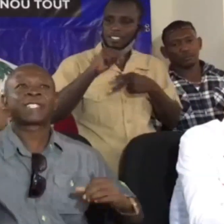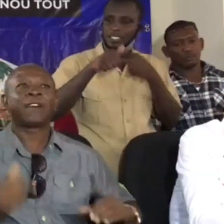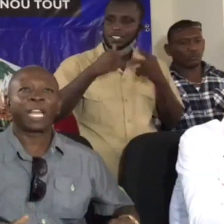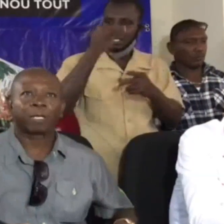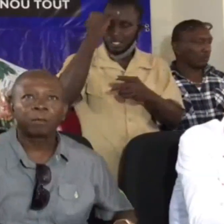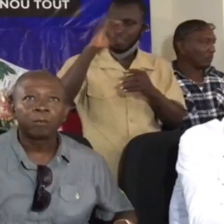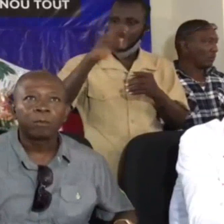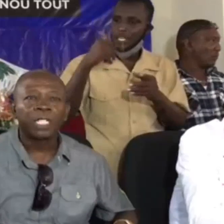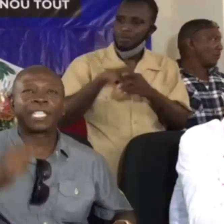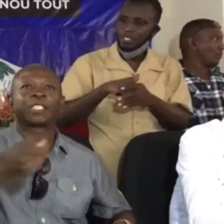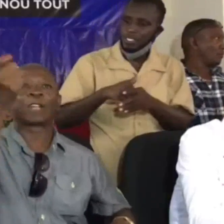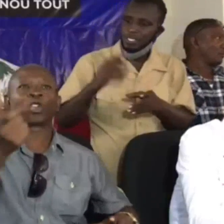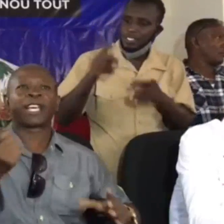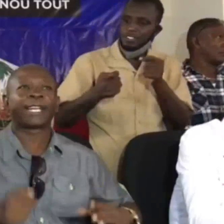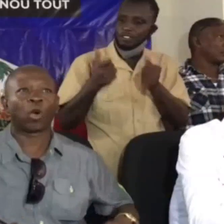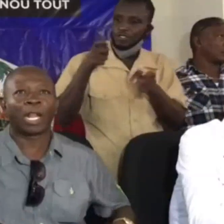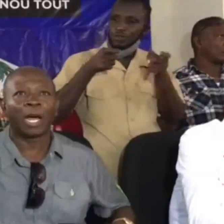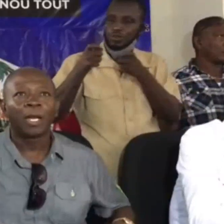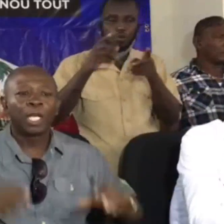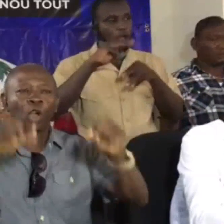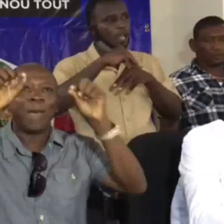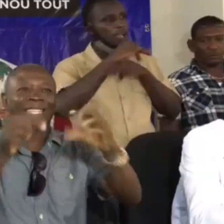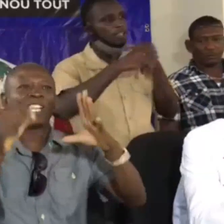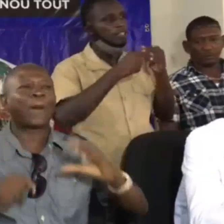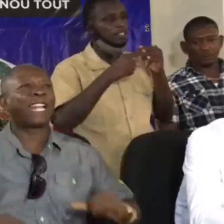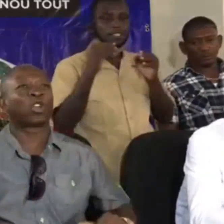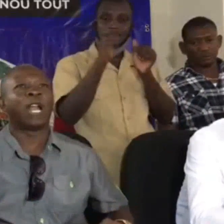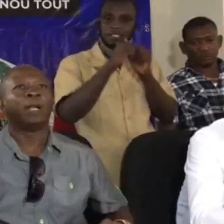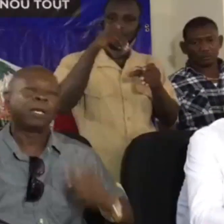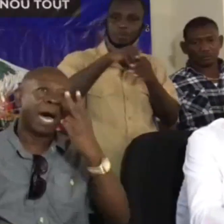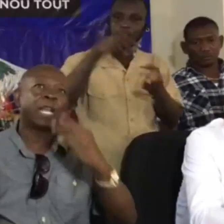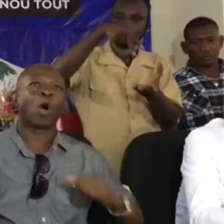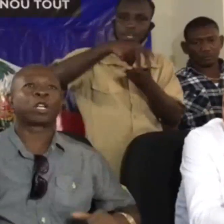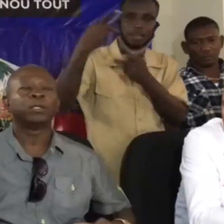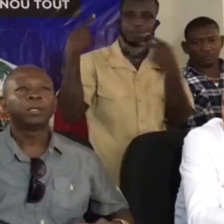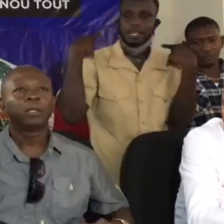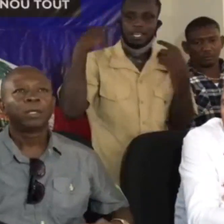ce reste avec qui était dans tel conseil électoral là, ils ont mis tel département national.